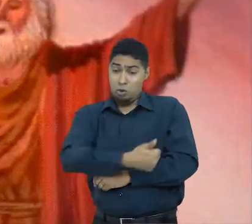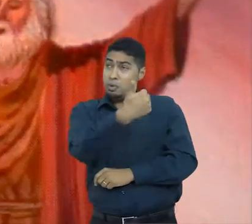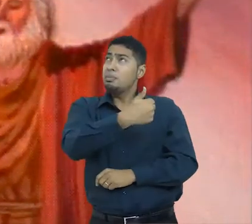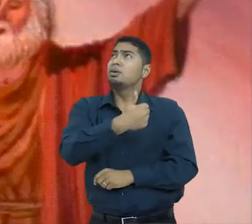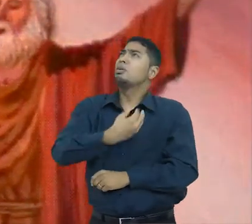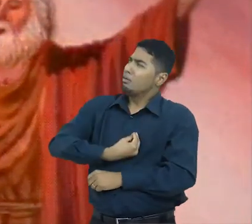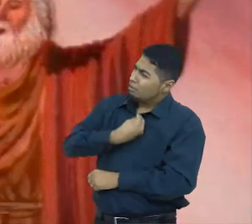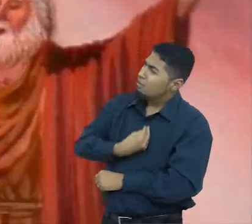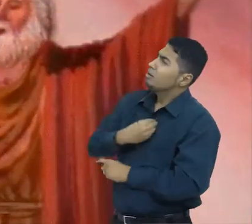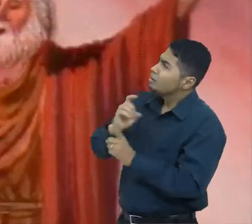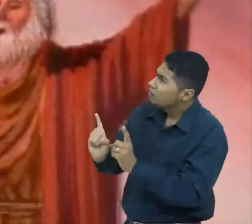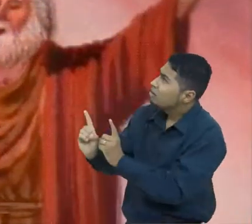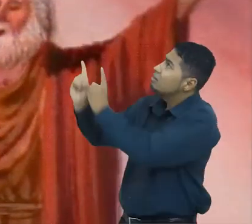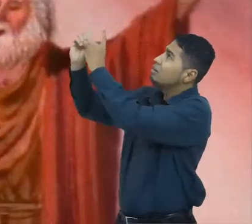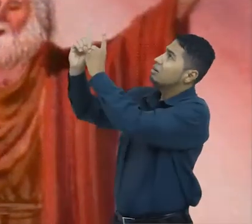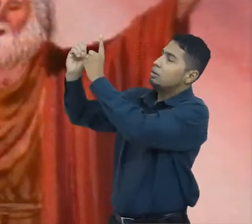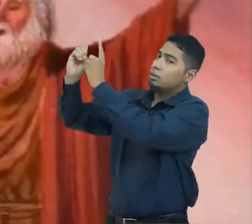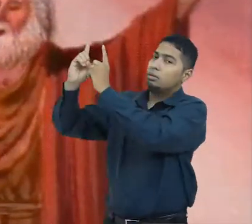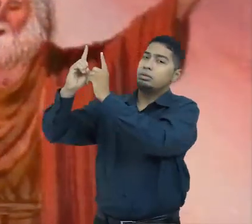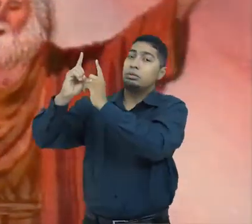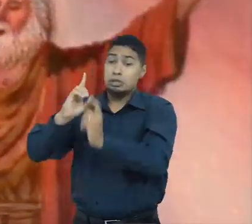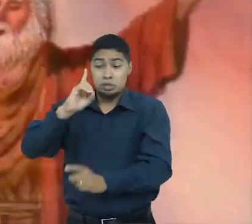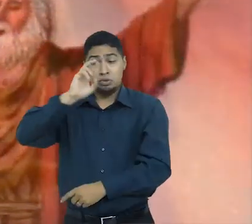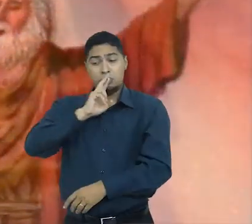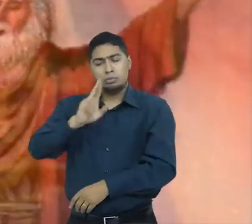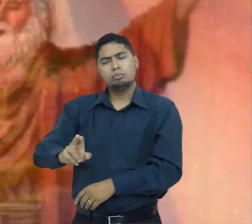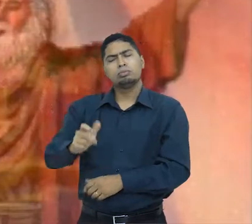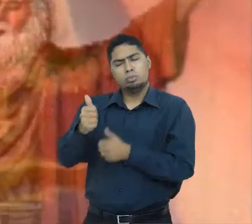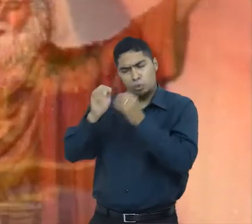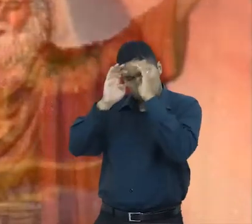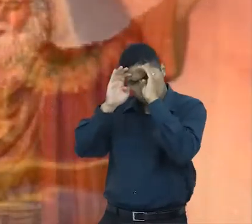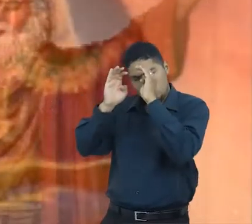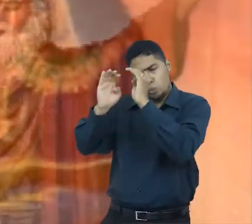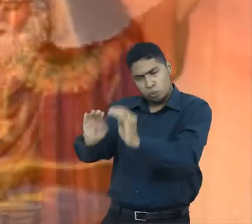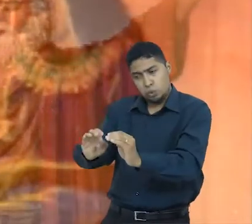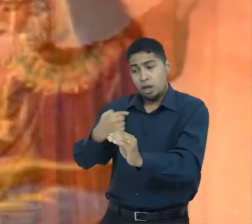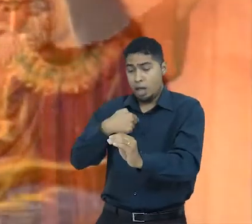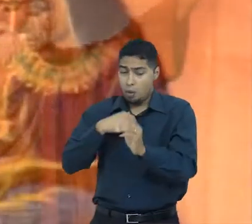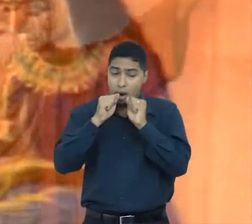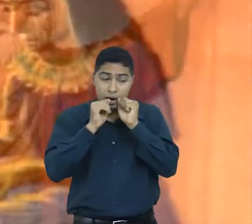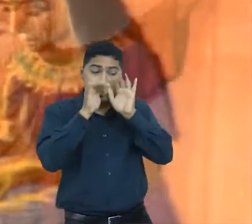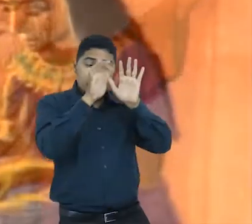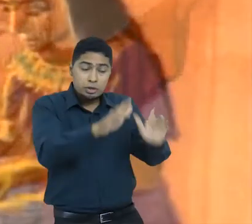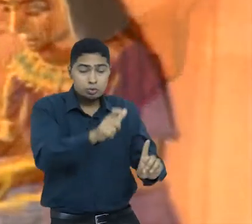ti. Deus lhe respondeu: atenderei seu pedido e abençoarei